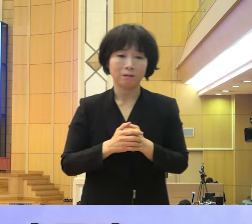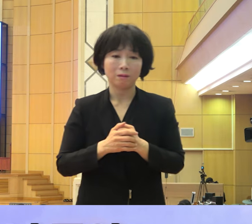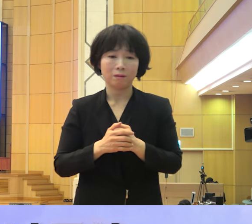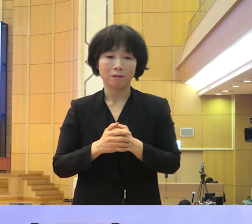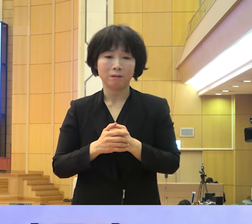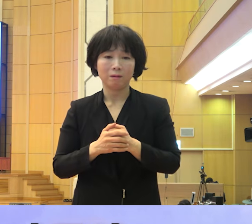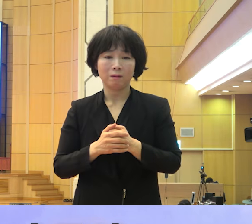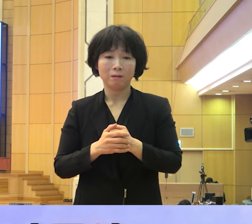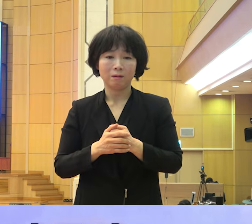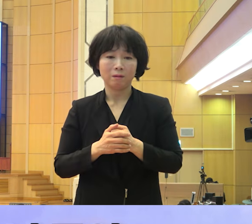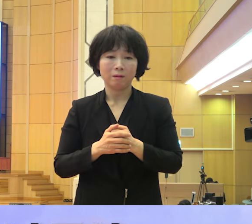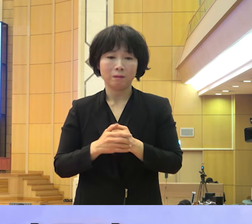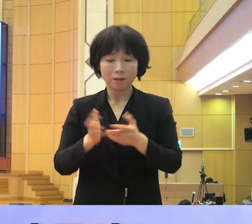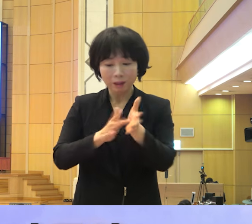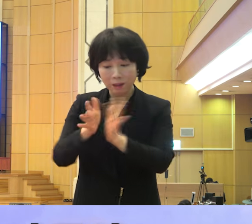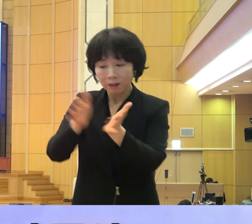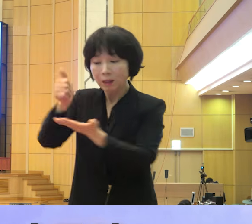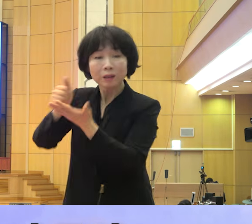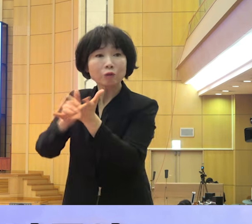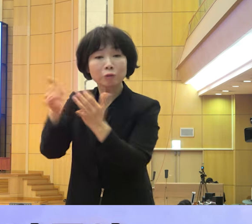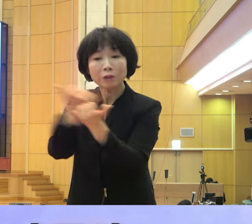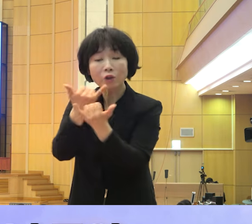예수님에게는 형이 되고